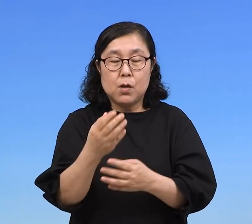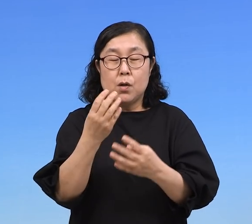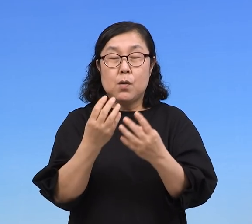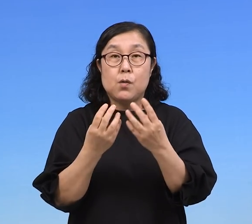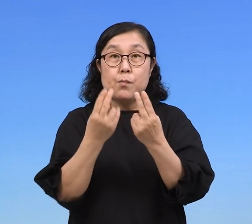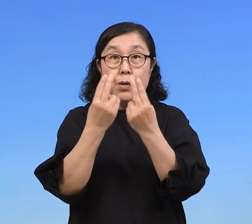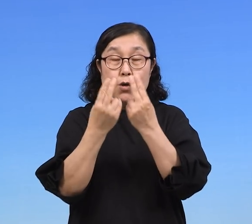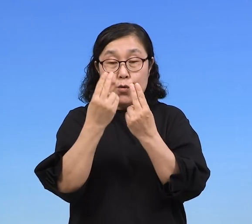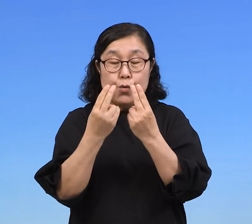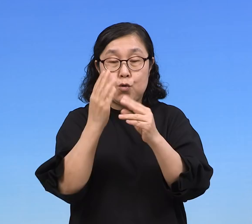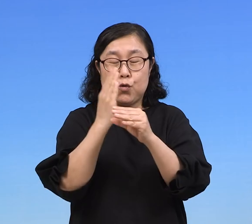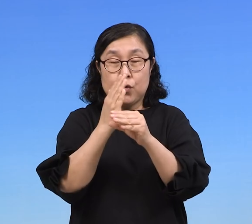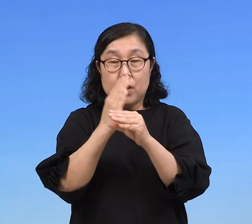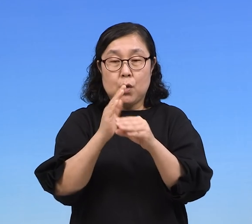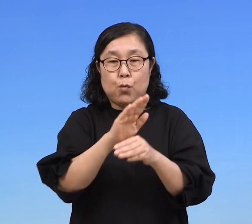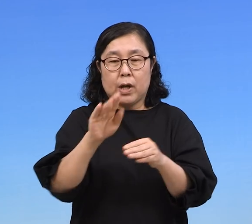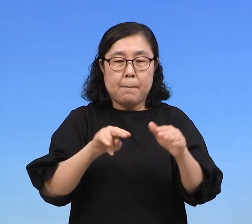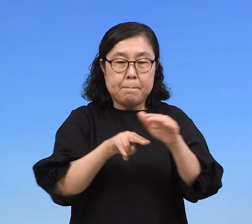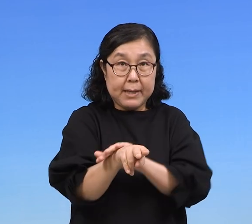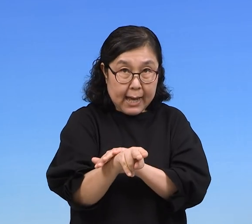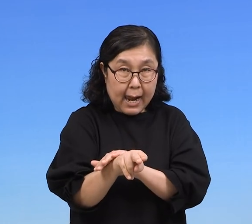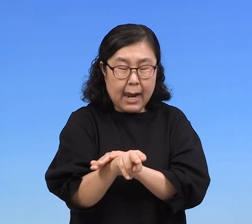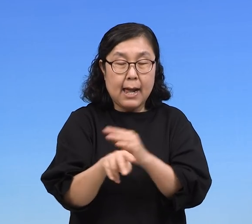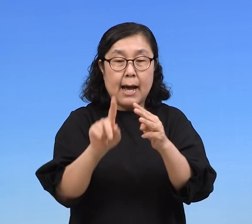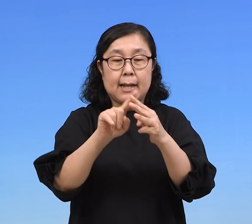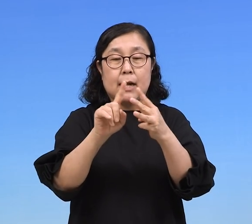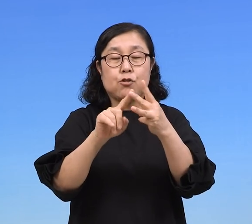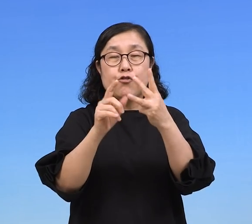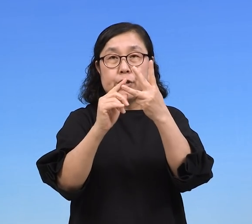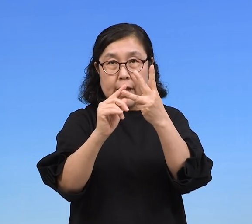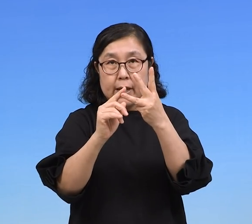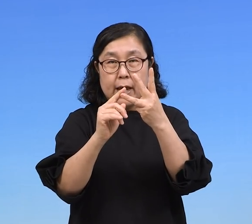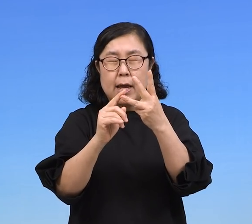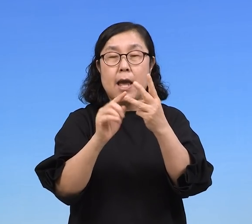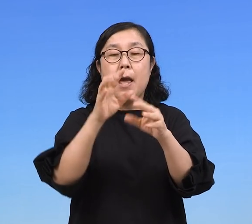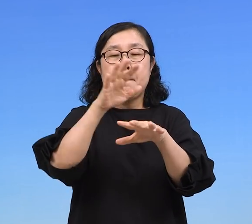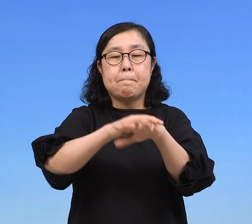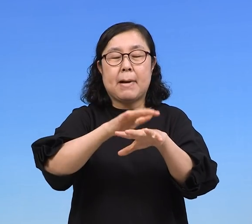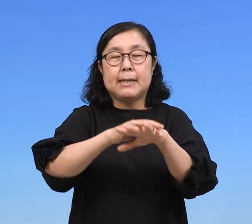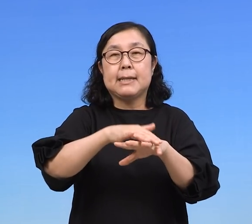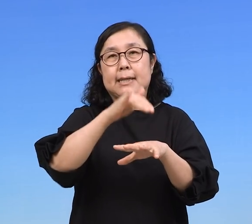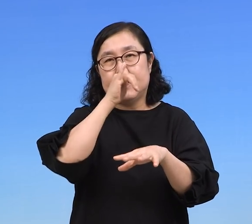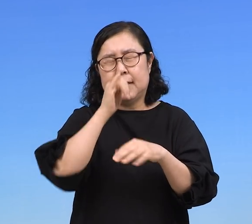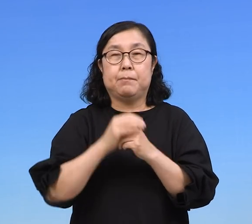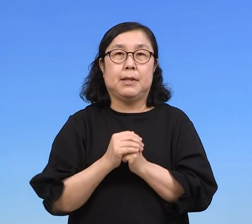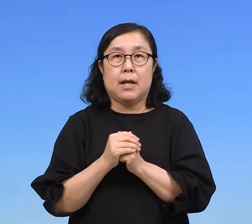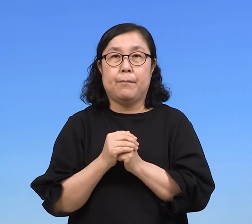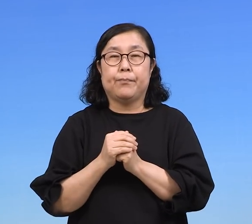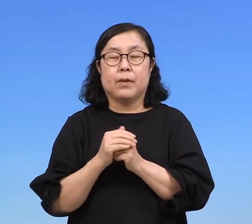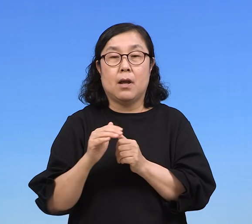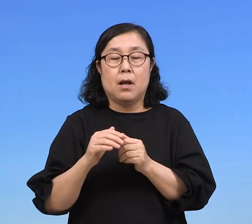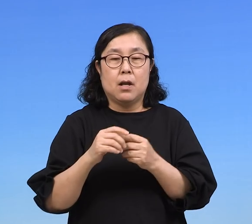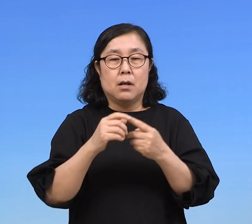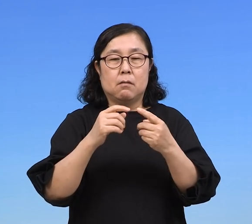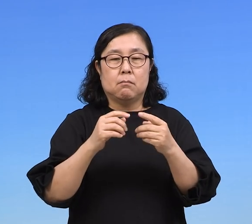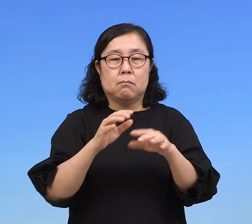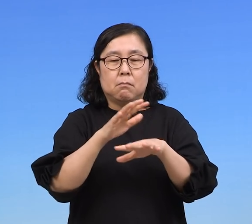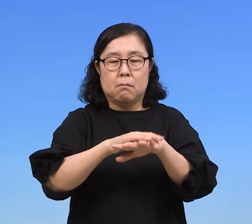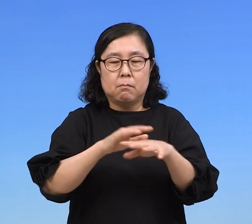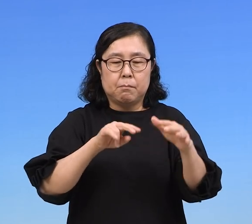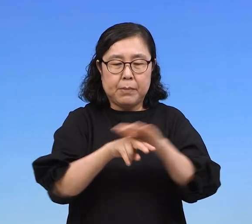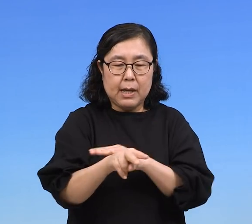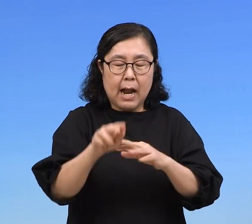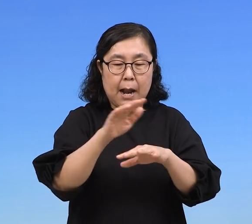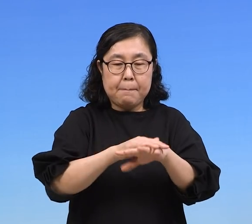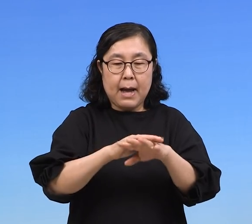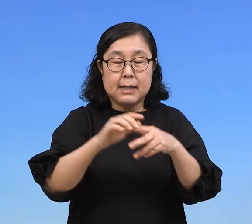보면서 이제 우리가 피해야 될 이 세 종류의 밭이 있다, 이걸 좀 살펴보려고 합니다. 우리가 피해야 될 첫